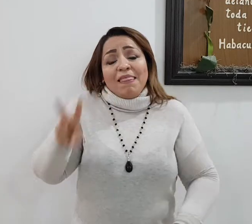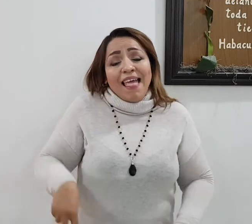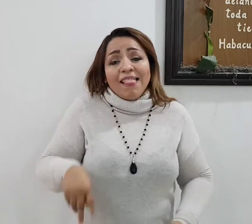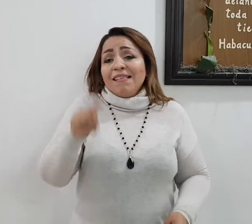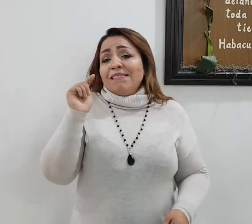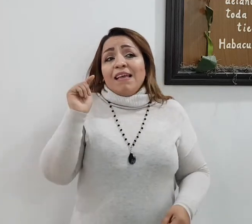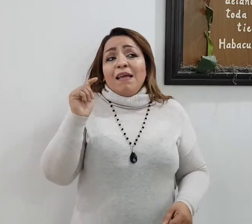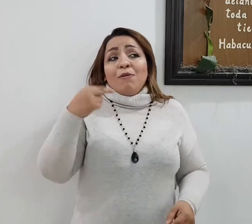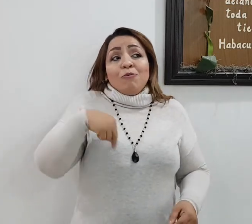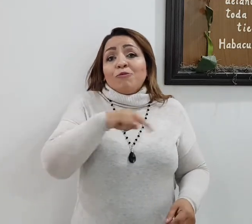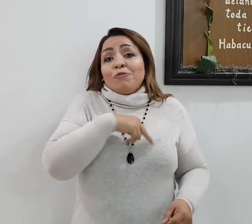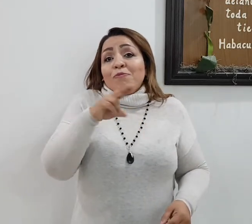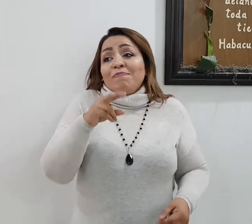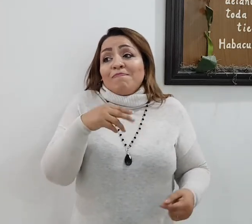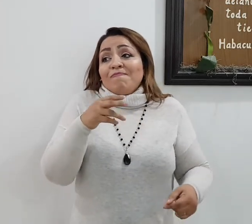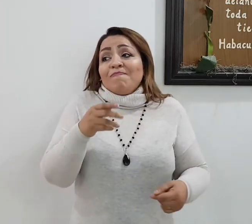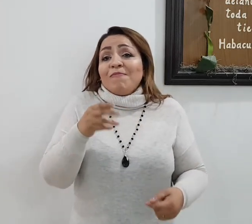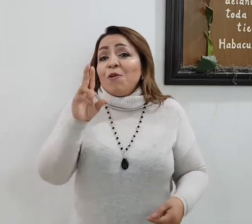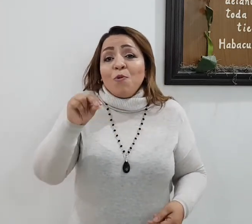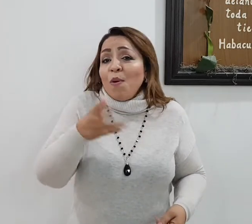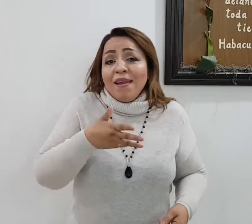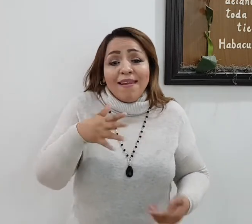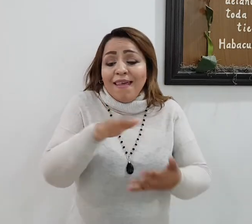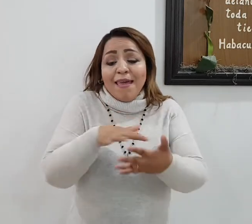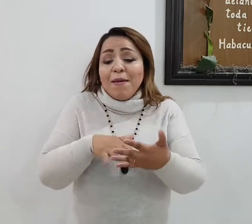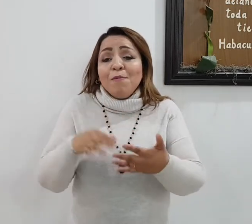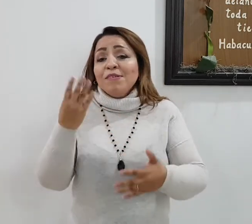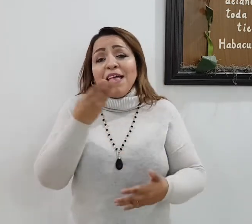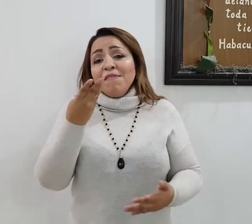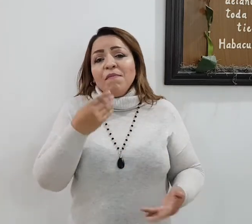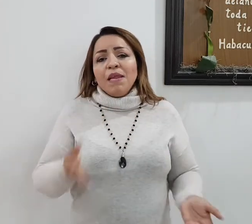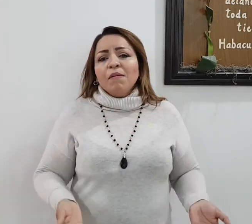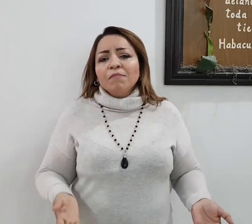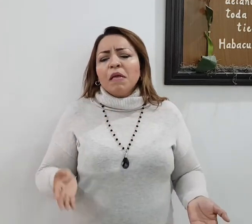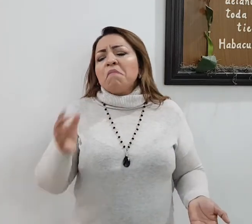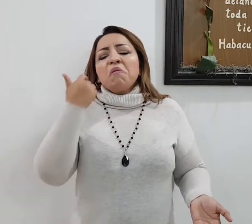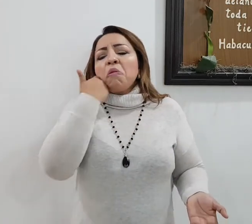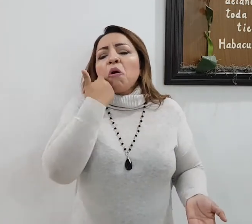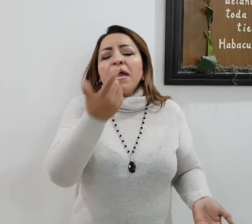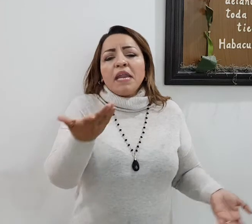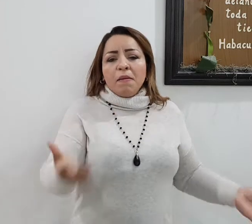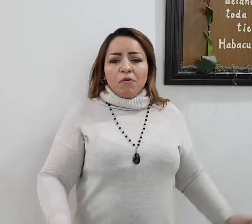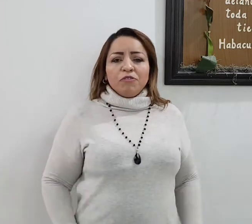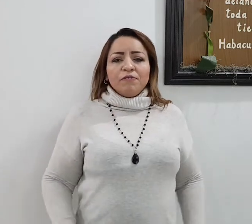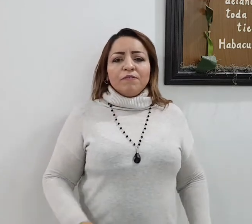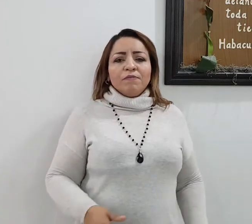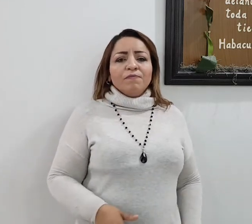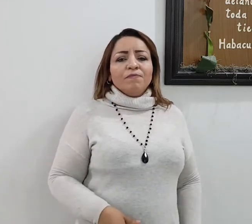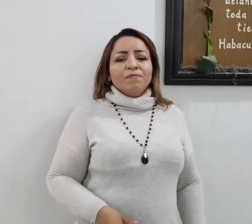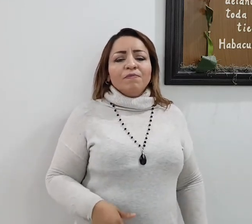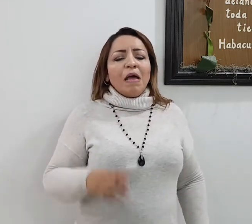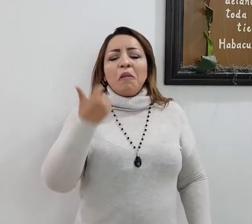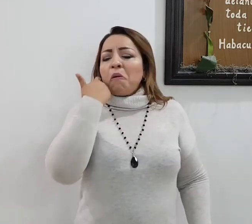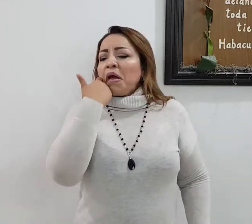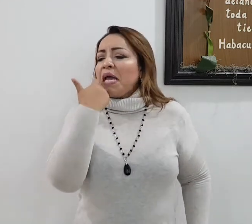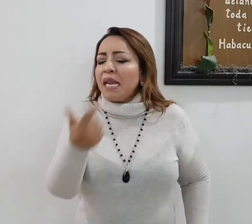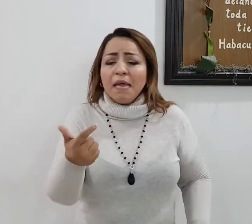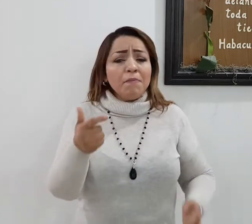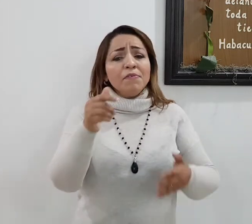para mi vida. Y luego ando sin paz en el corazón, porque no me acerco a la palabra del Señor.